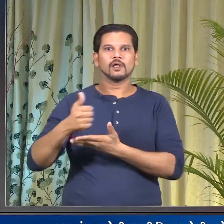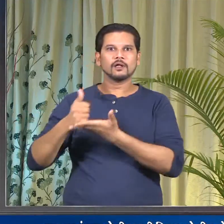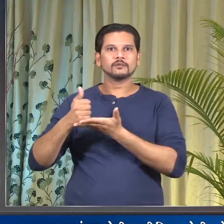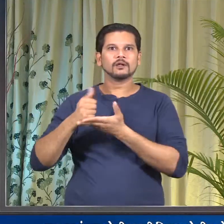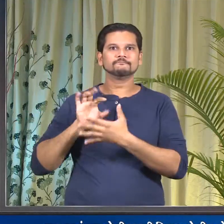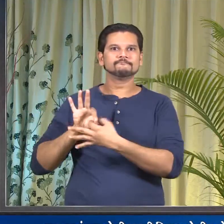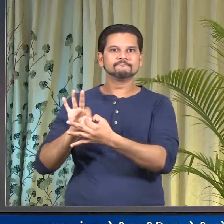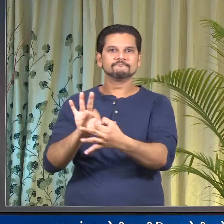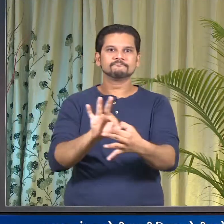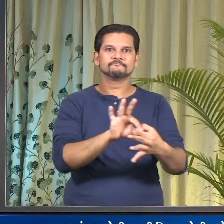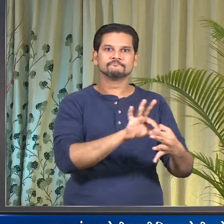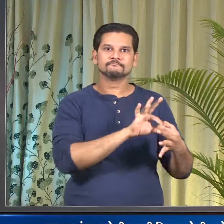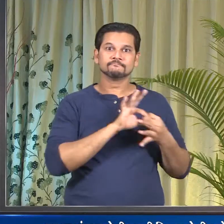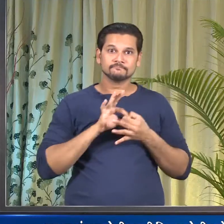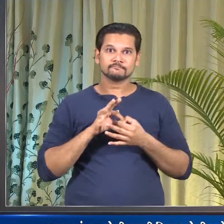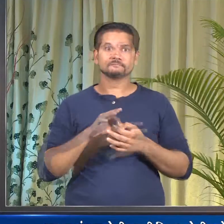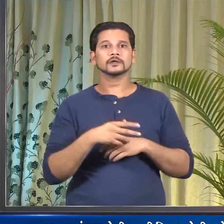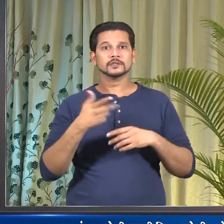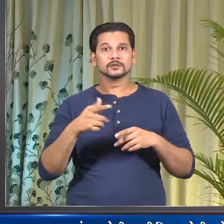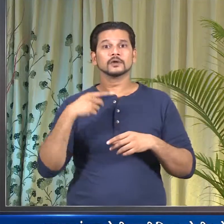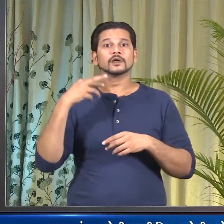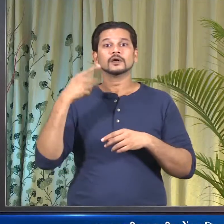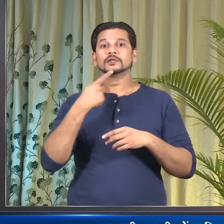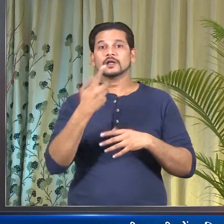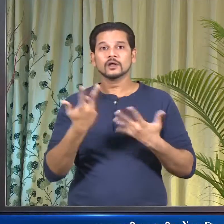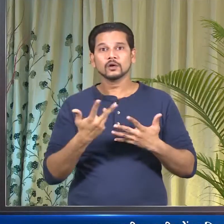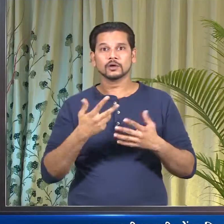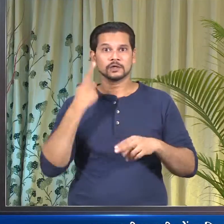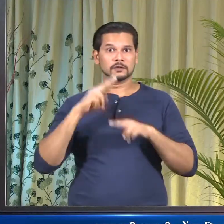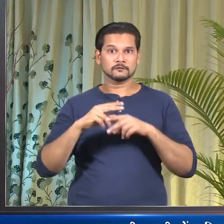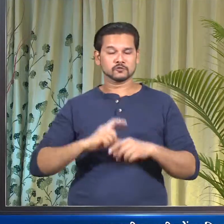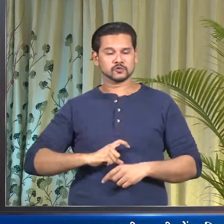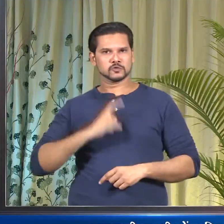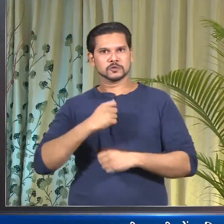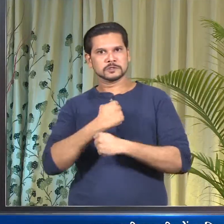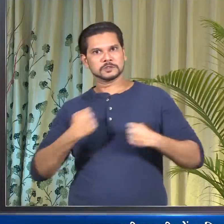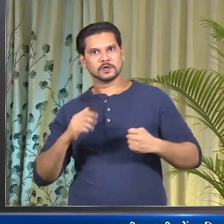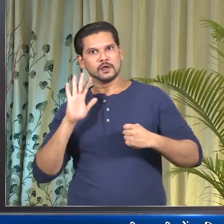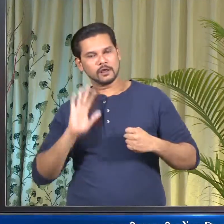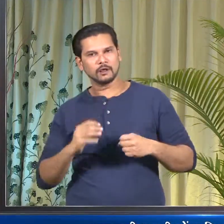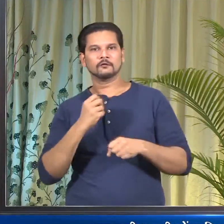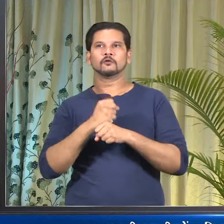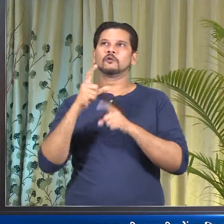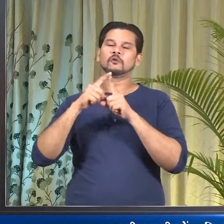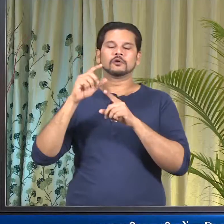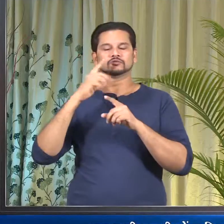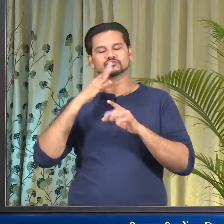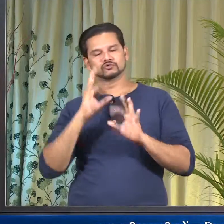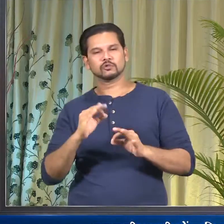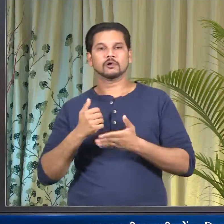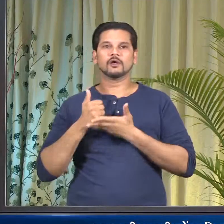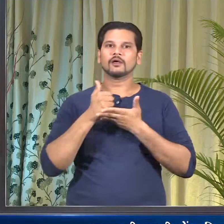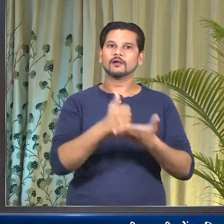हैं। से लिए कहते हैं हिम्मते मर्दा मददे खुदा, भगवान की मदद भी हमें तब मलती हैं जब हम